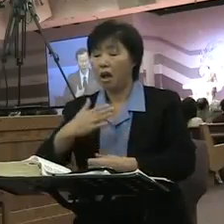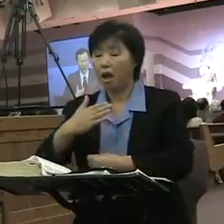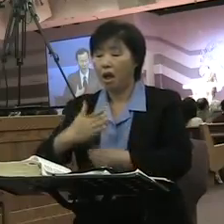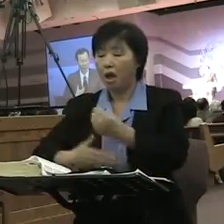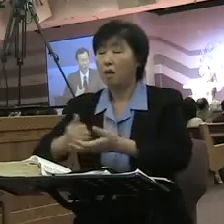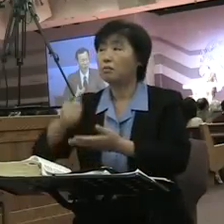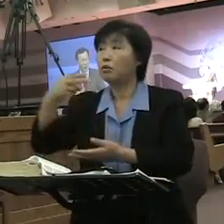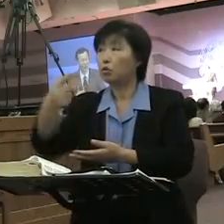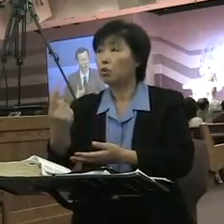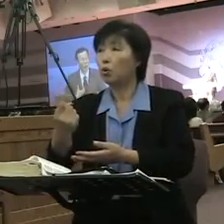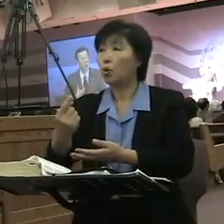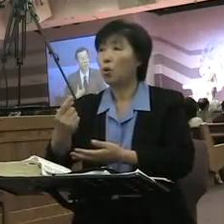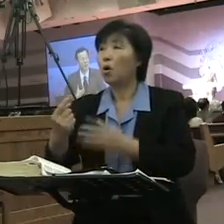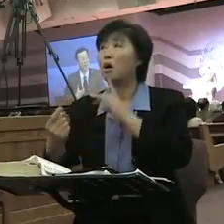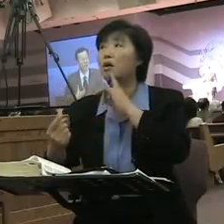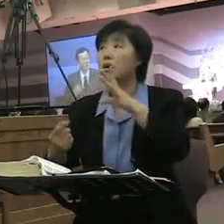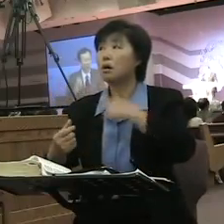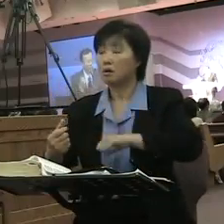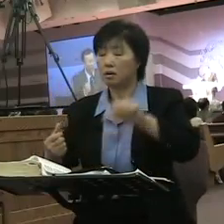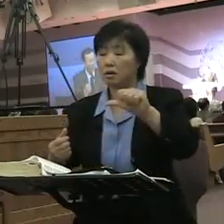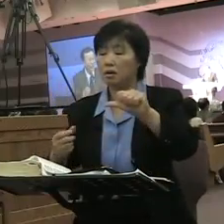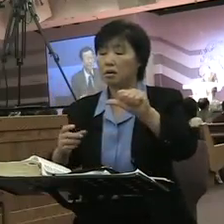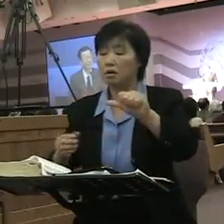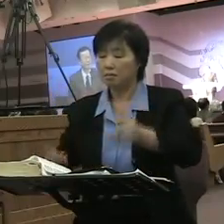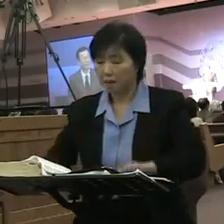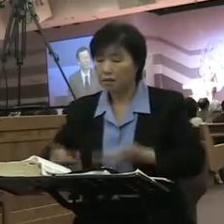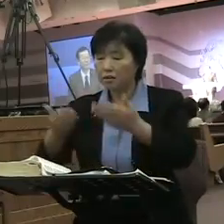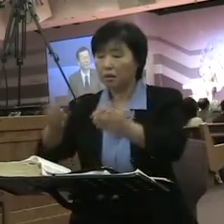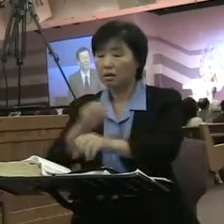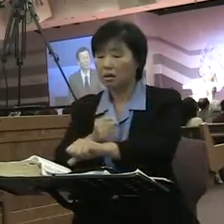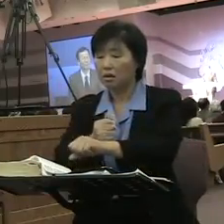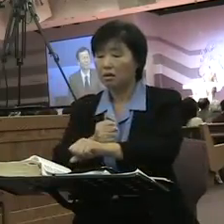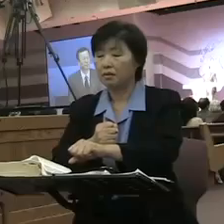하나님도 하나밖에 없는 아들 독생자를 바치겠다.